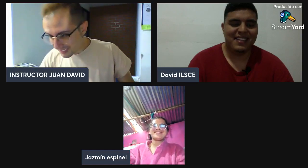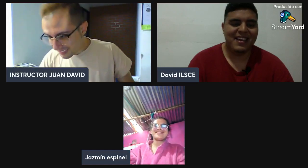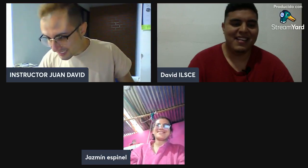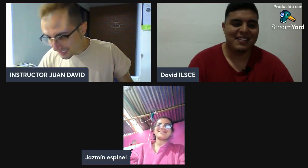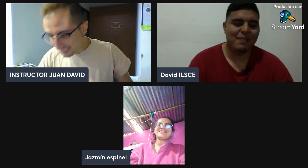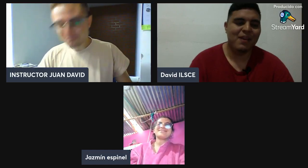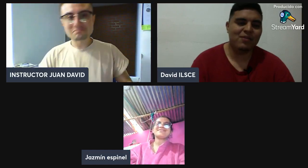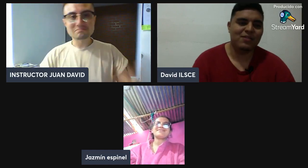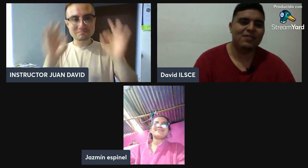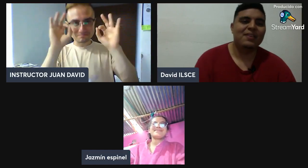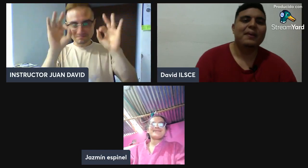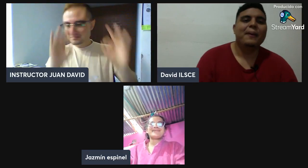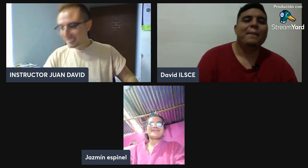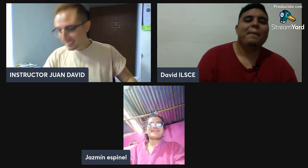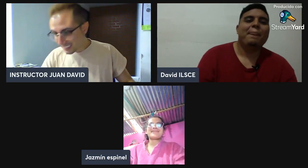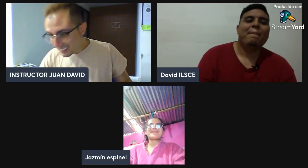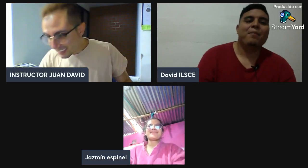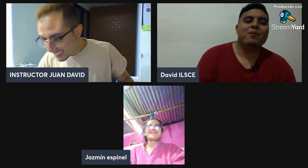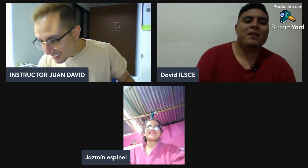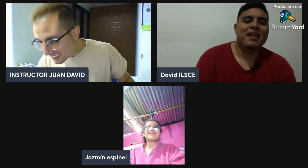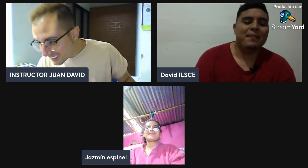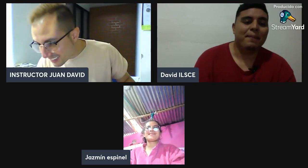Felicidades, aplausos. Muy bien.